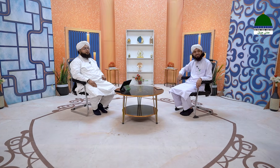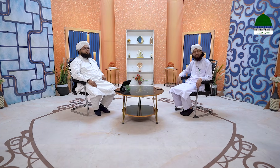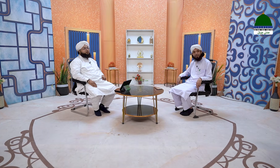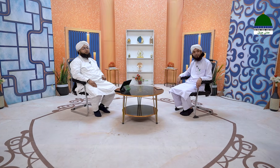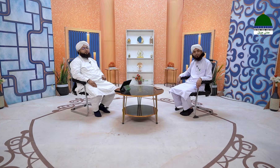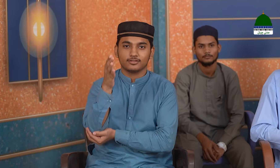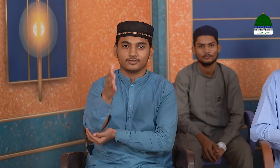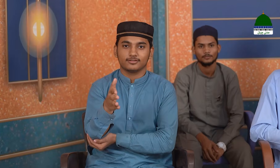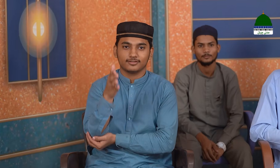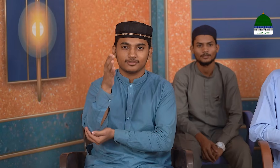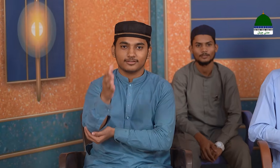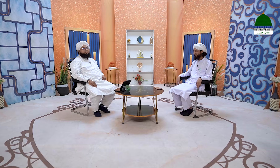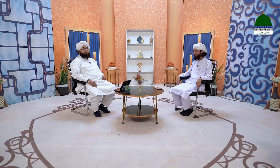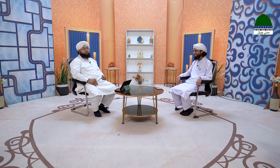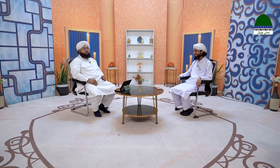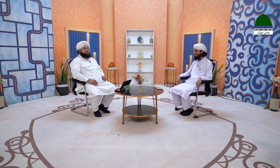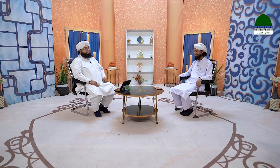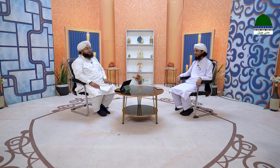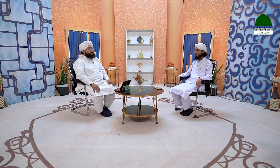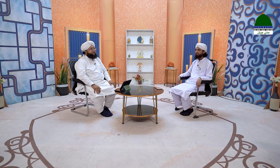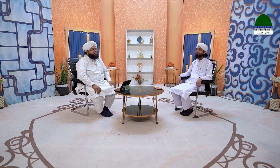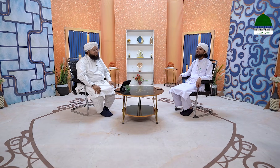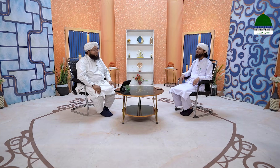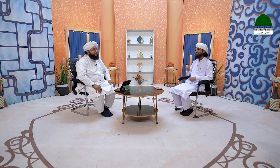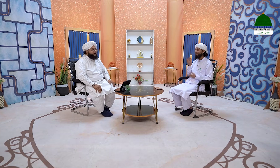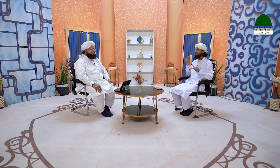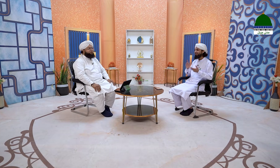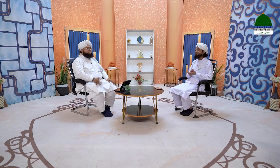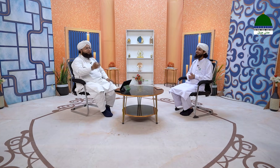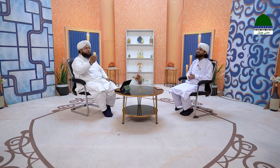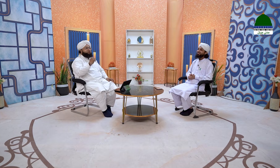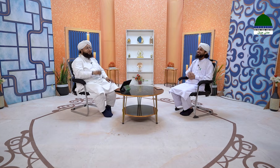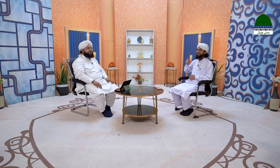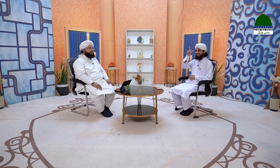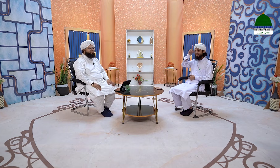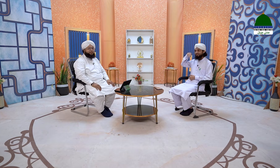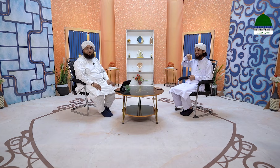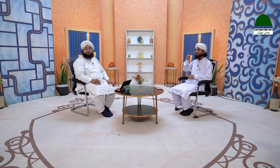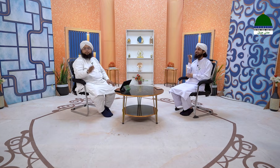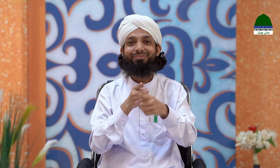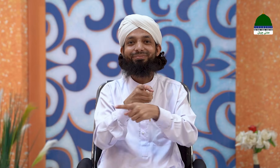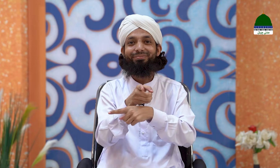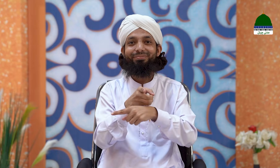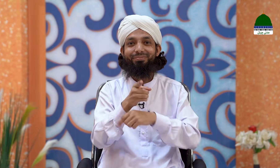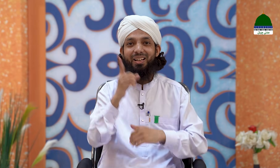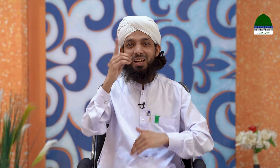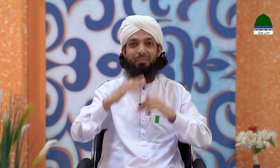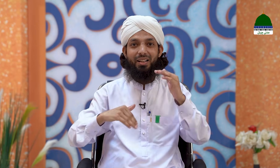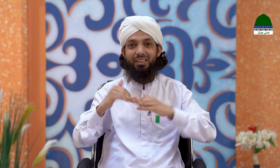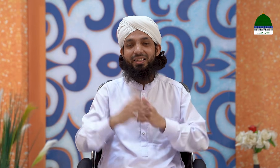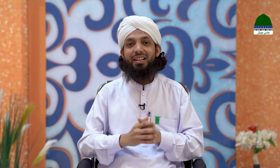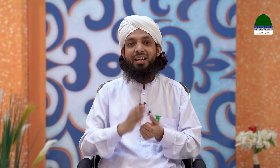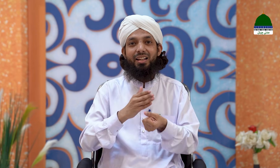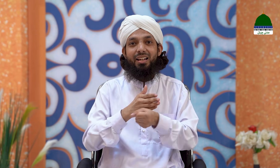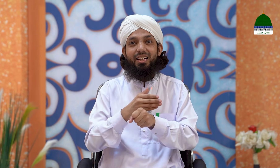بکرا، اونٹ۔ اونٹ، واہ جی واہ، کیا بات ہے، گائے، بکرا، اونٹ، تینوں اشارے کر کے بتا دیے۔ اللہ پاک ان ایام میں